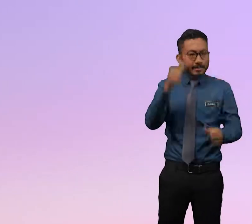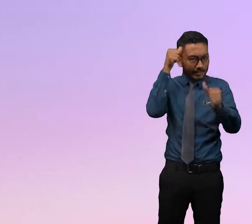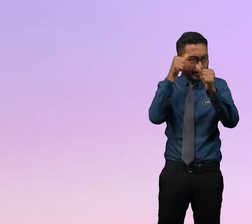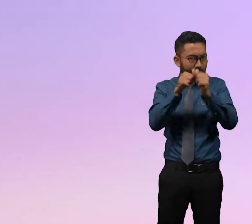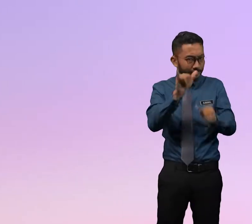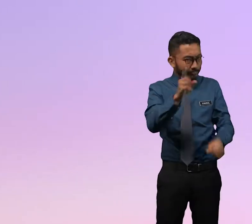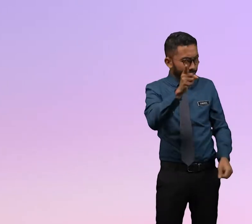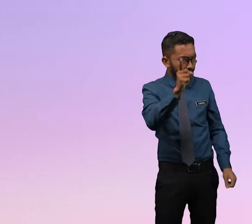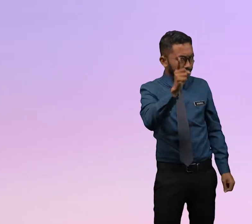Nah, ya.